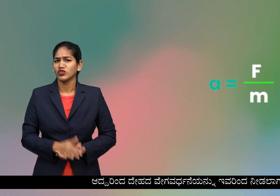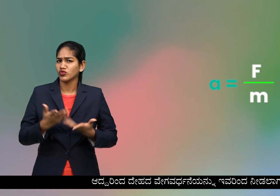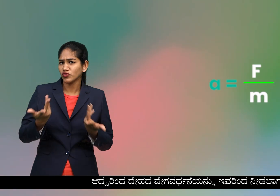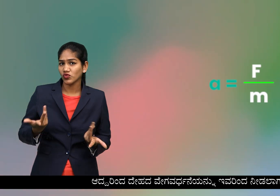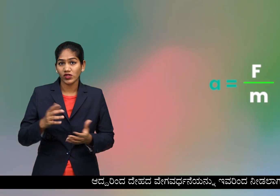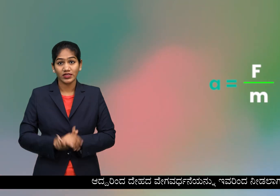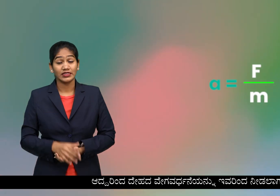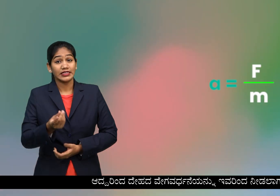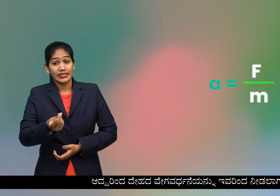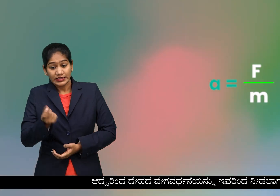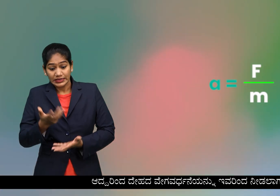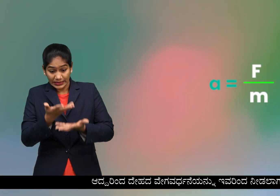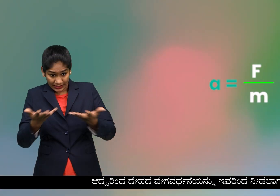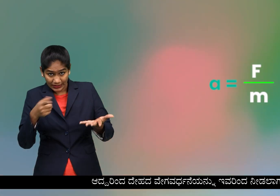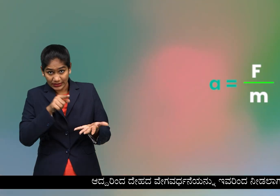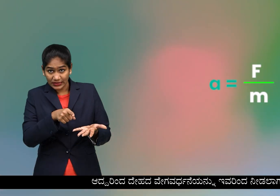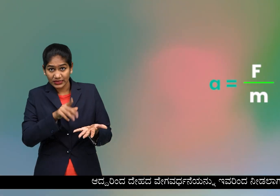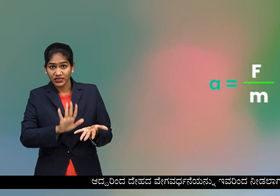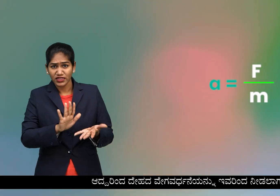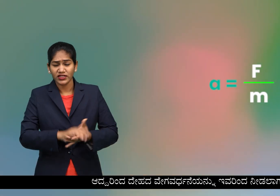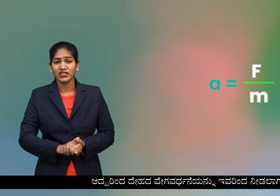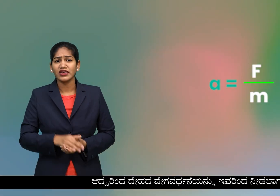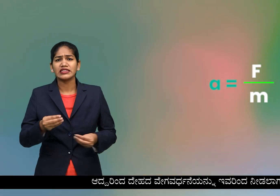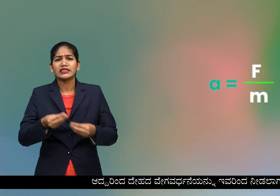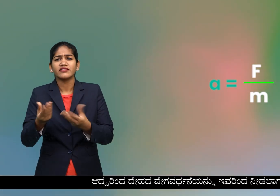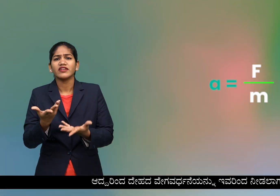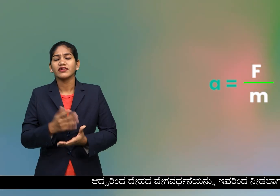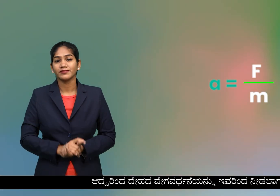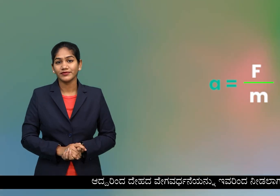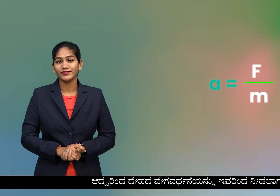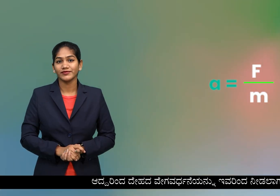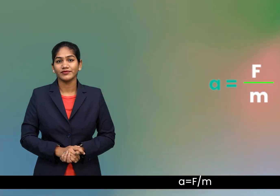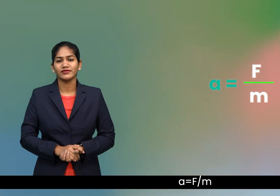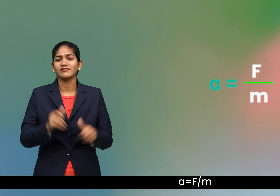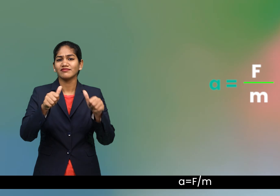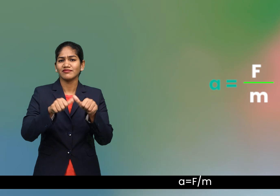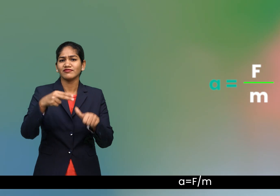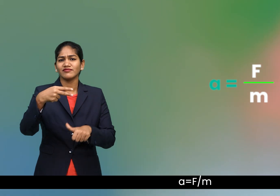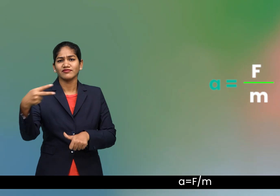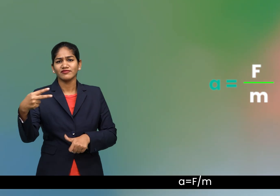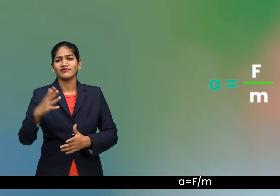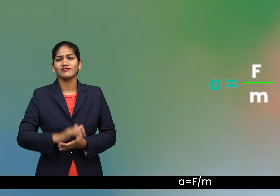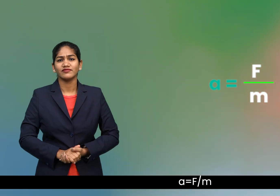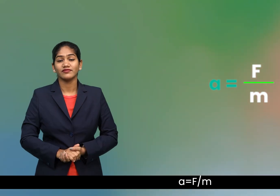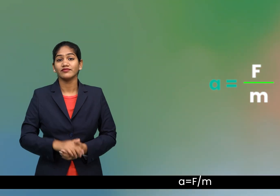ಆದ್ದರಿಂದ ದೇಹದ ವೇಗವರ್ಧನೆಯನ್ನು ಇವರಿಂದ ನೀಡಲಾಗುತ್ತದೆ. a =